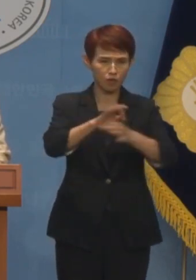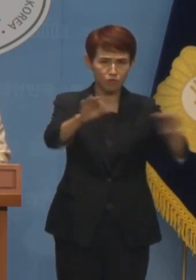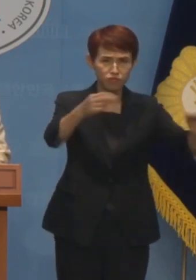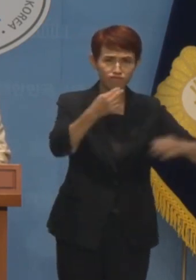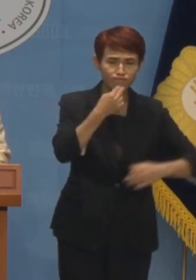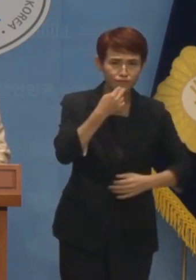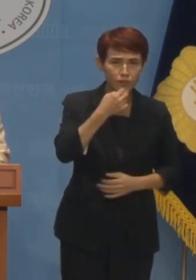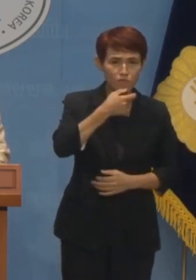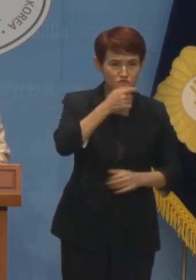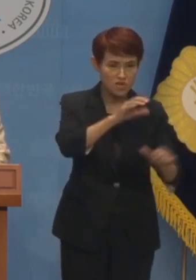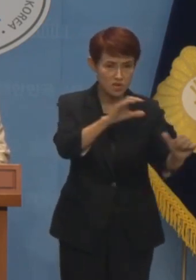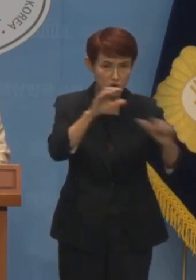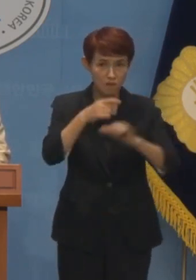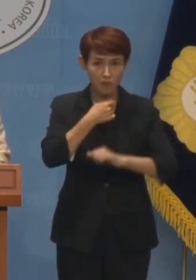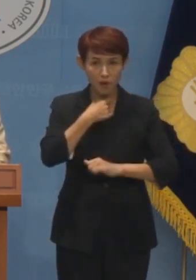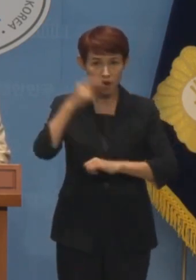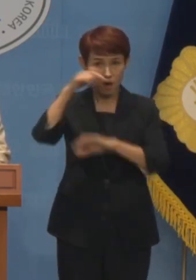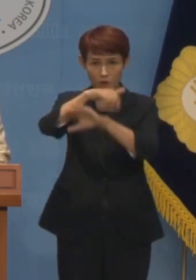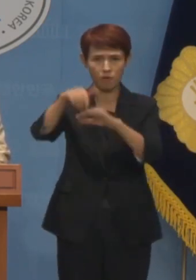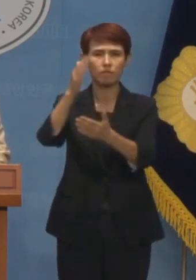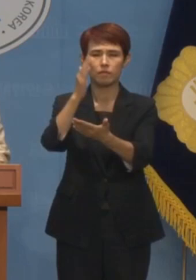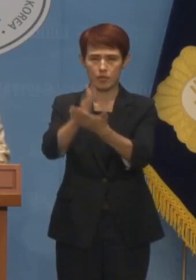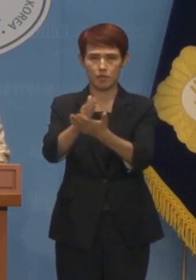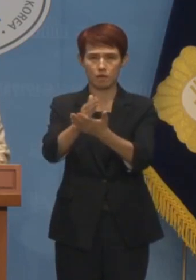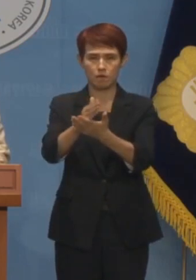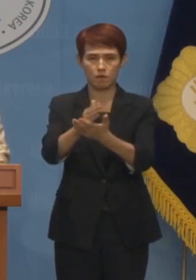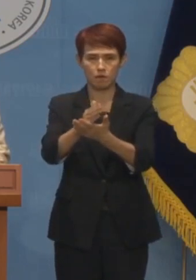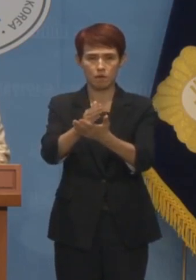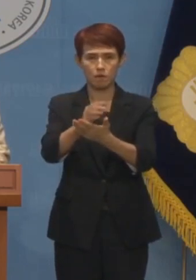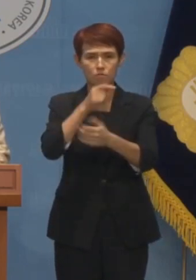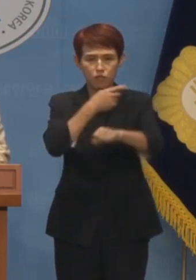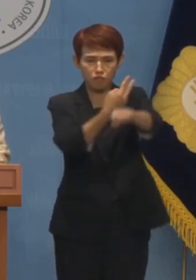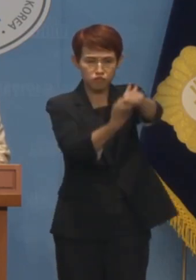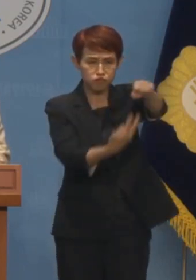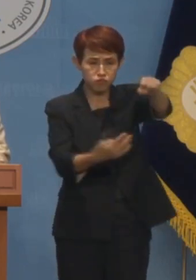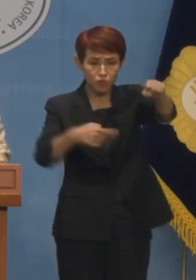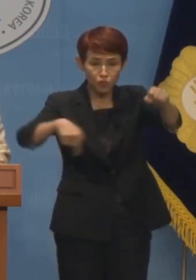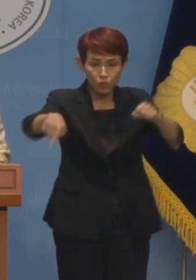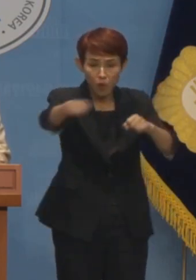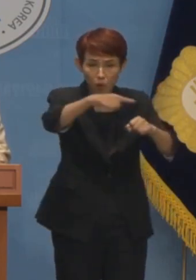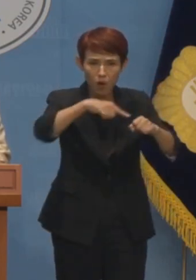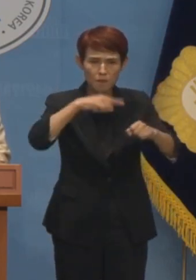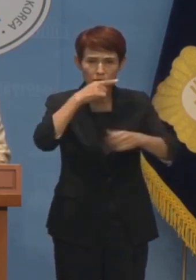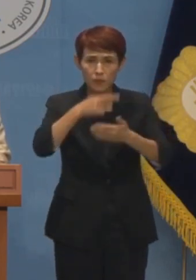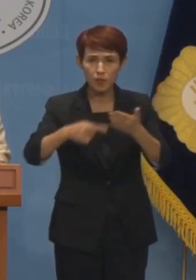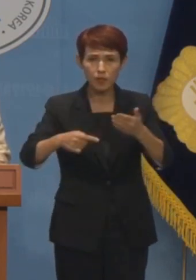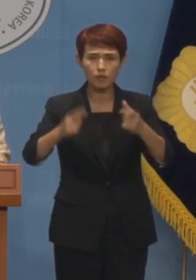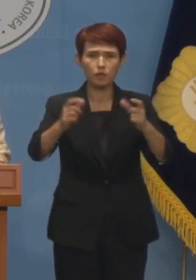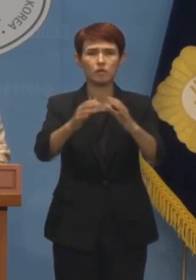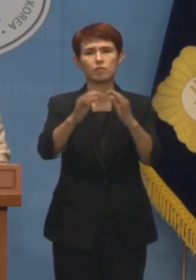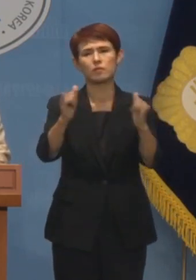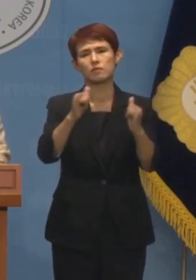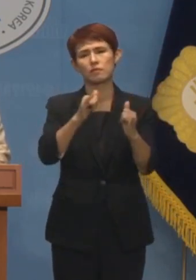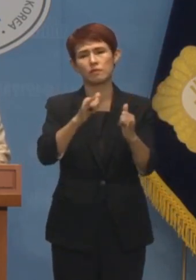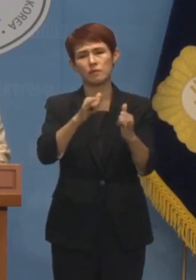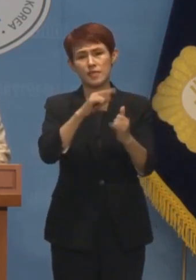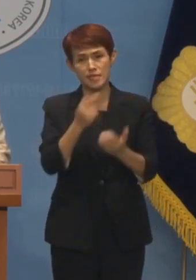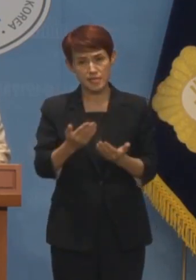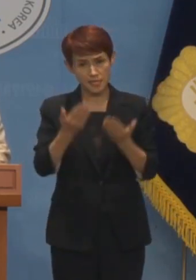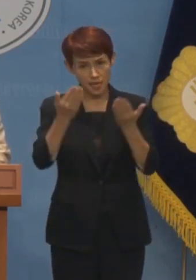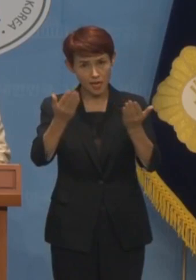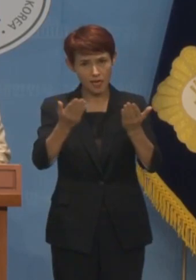계획을 중단하고 댐 주변 지역이 겪고 있는 피해와 지역 주민들의 희생에